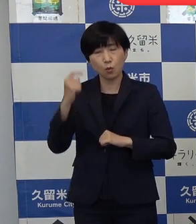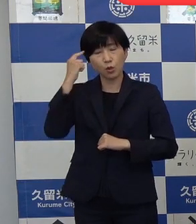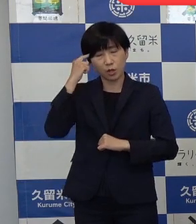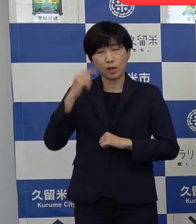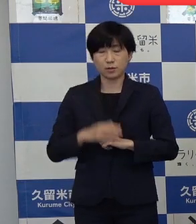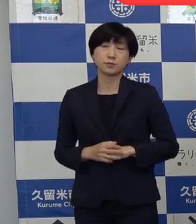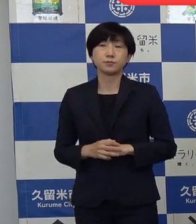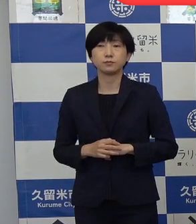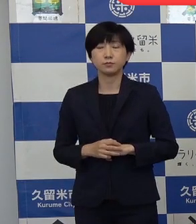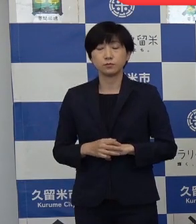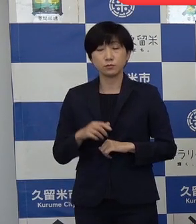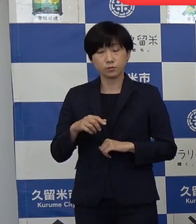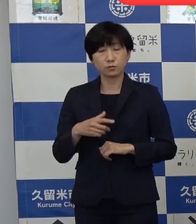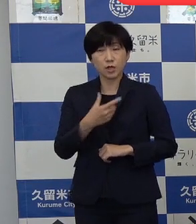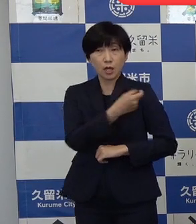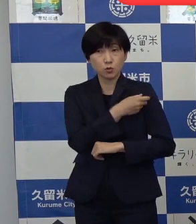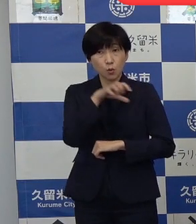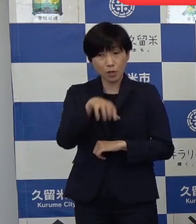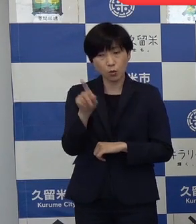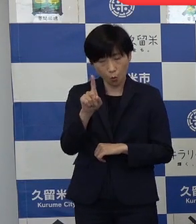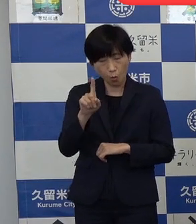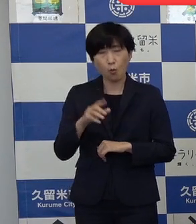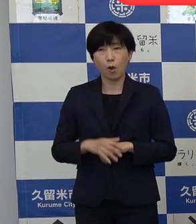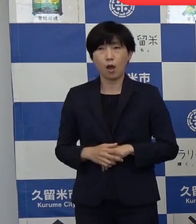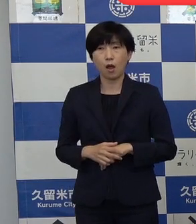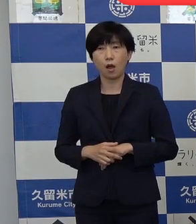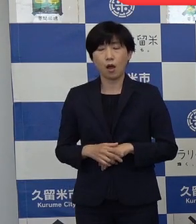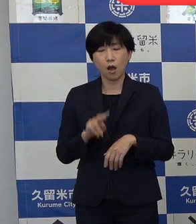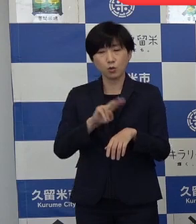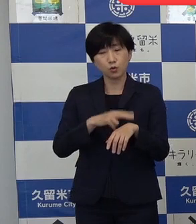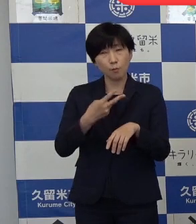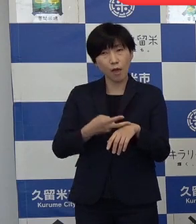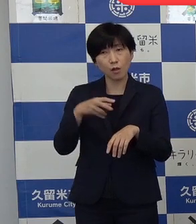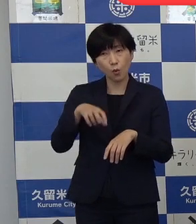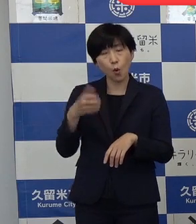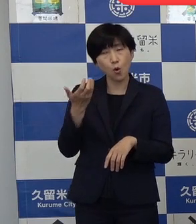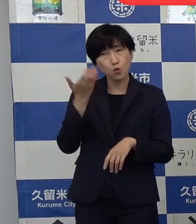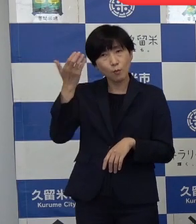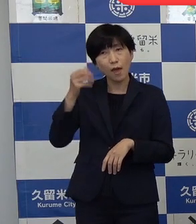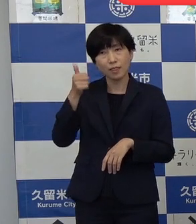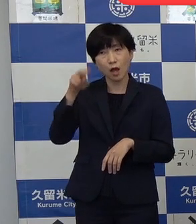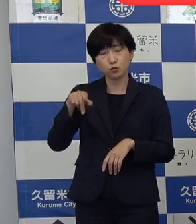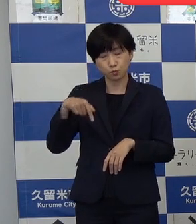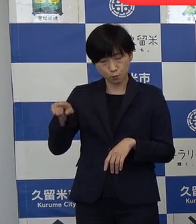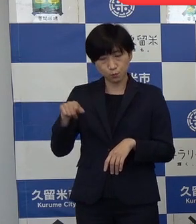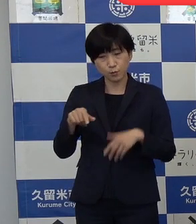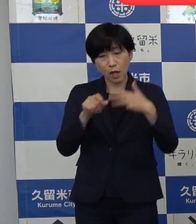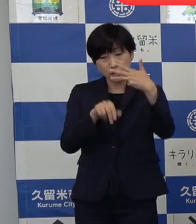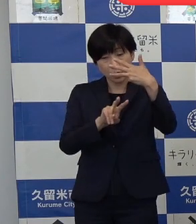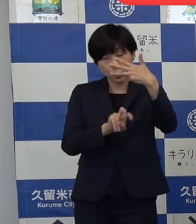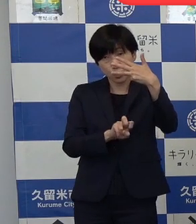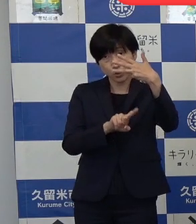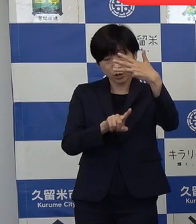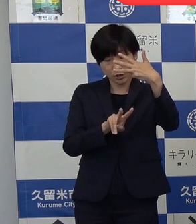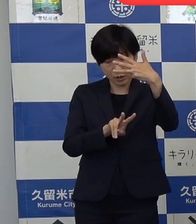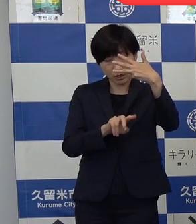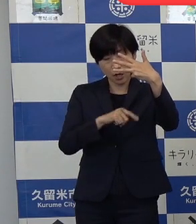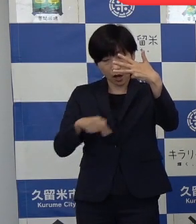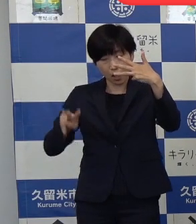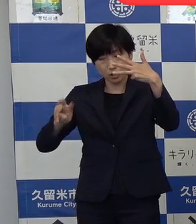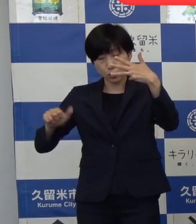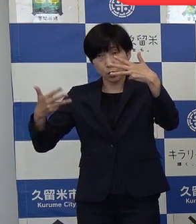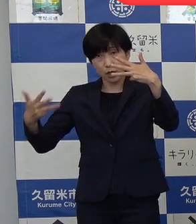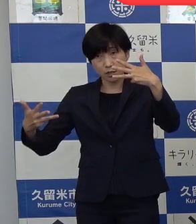ています。この接種の場所ですが、久留米のゆめタウン、期間が8月20日から